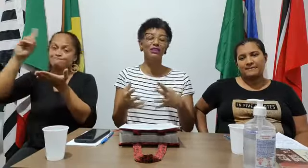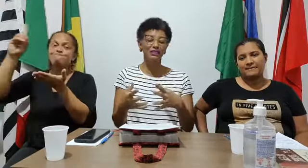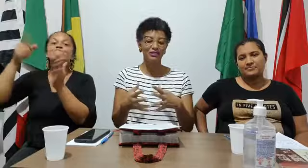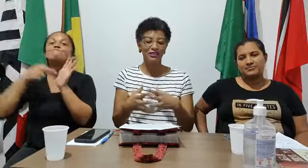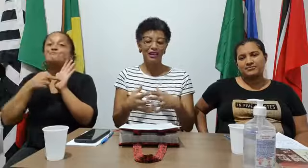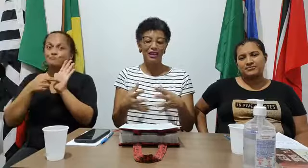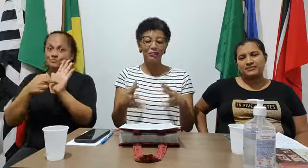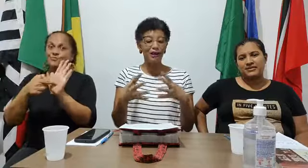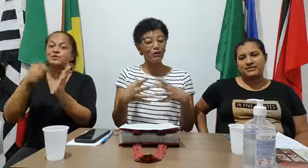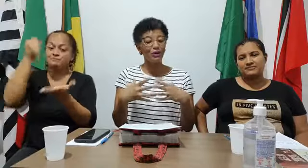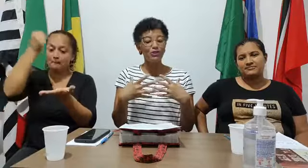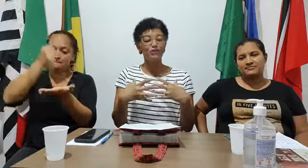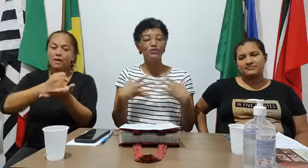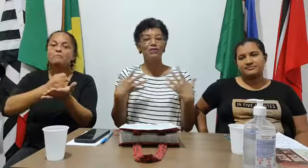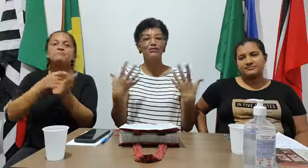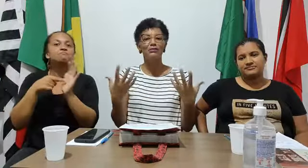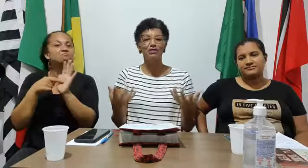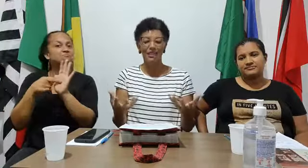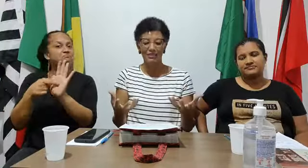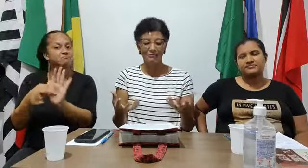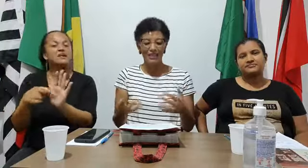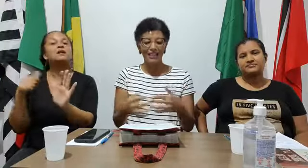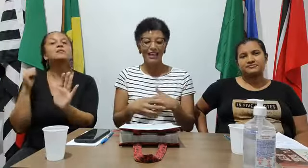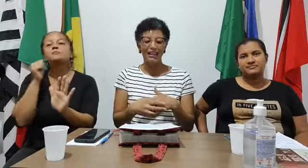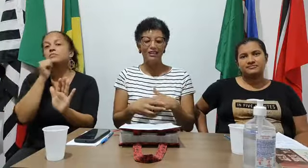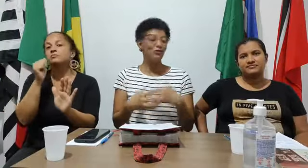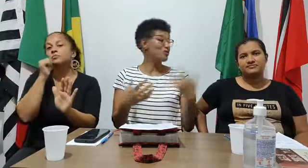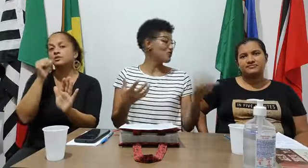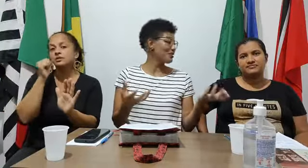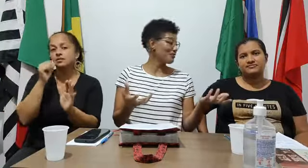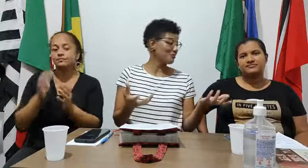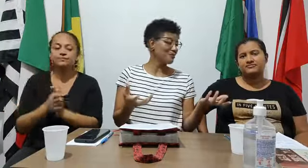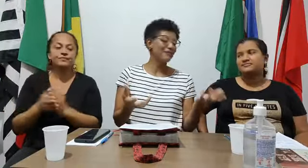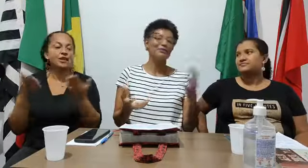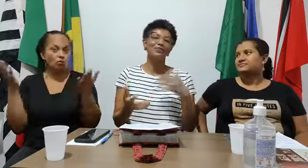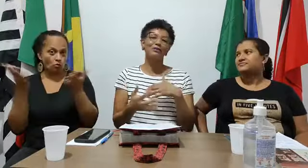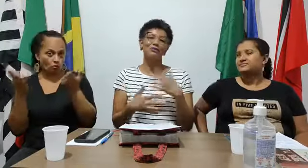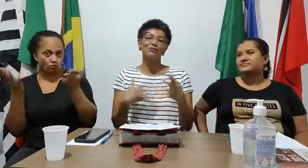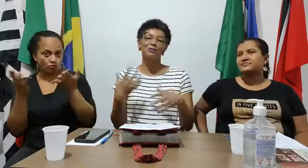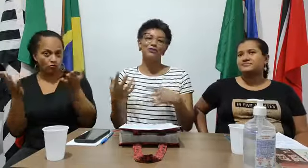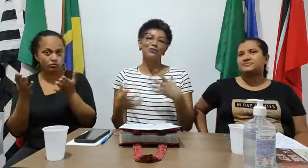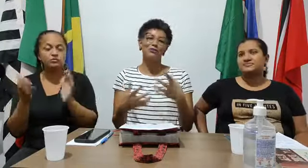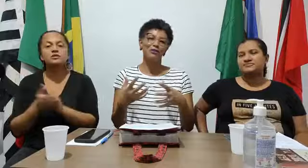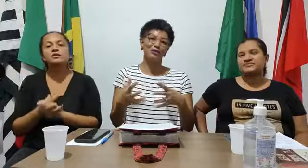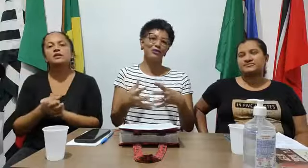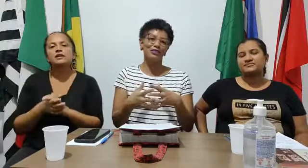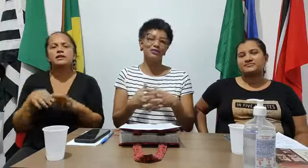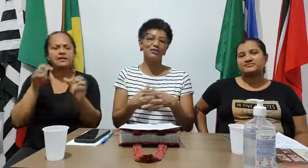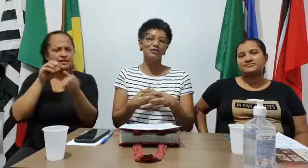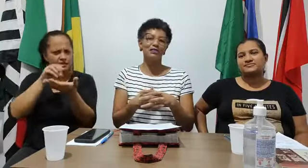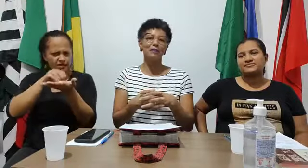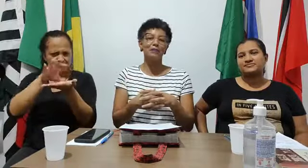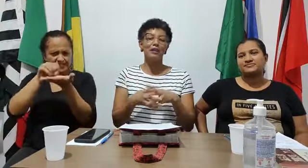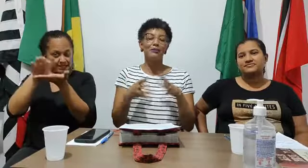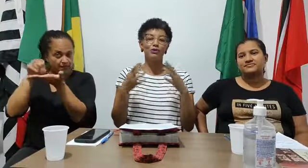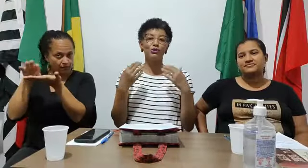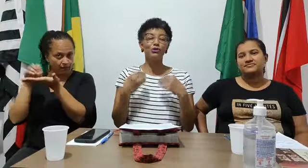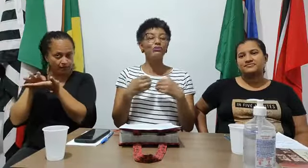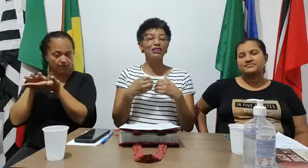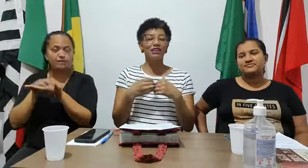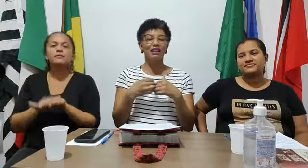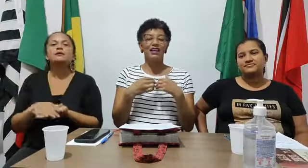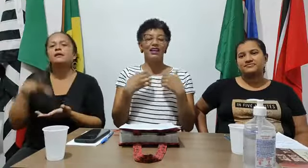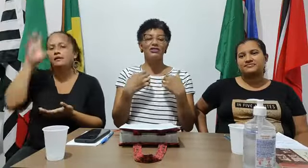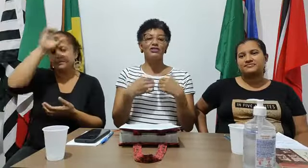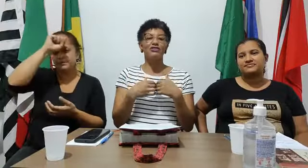ser humano, é o manual de instrução da mulher. E aí, hoje eu e a Fabi vamos compartilhar algumas coisas com você, mas o